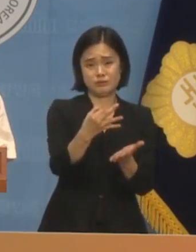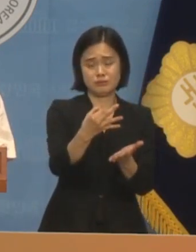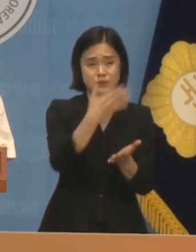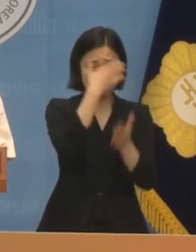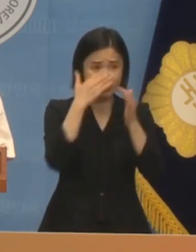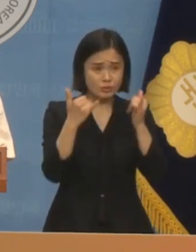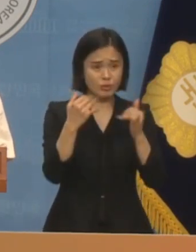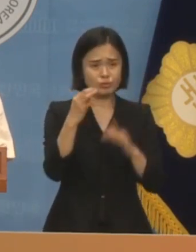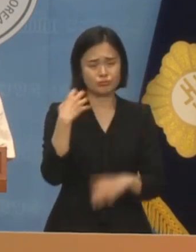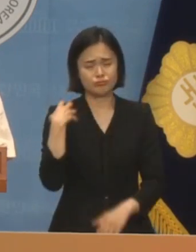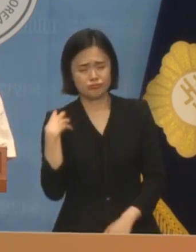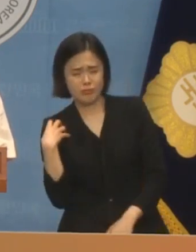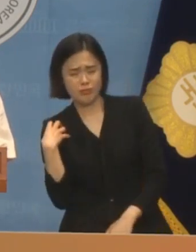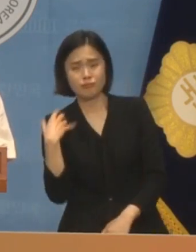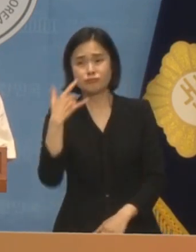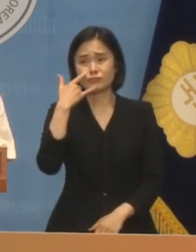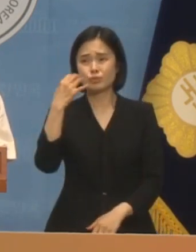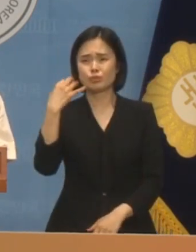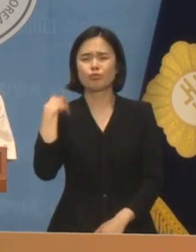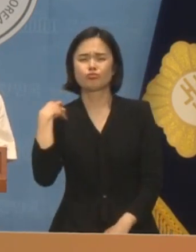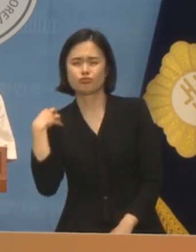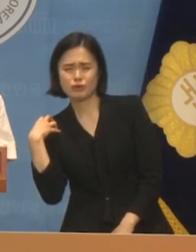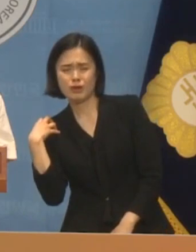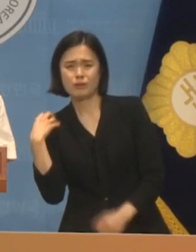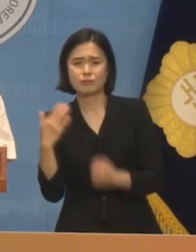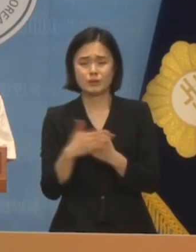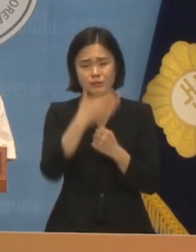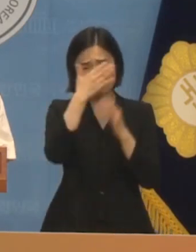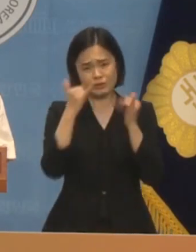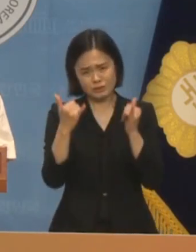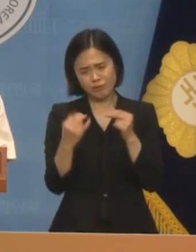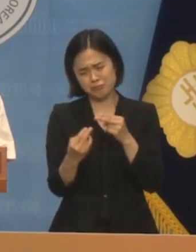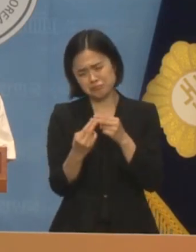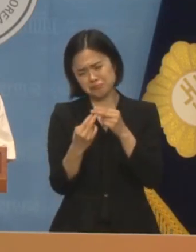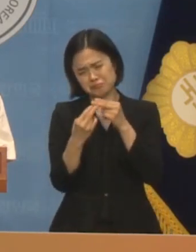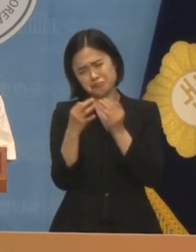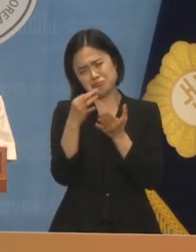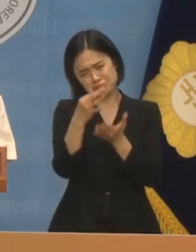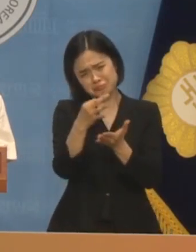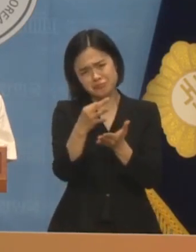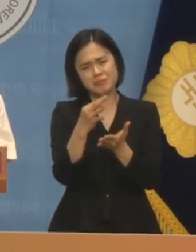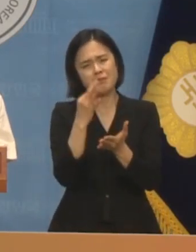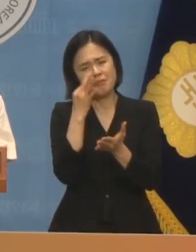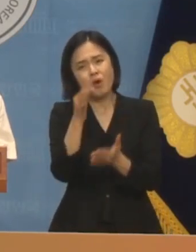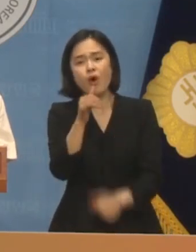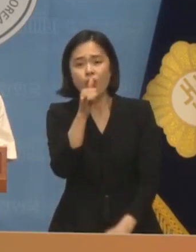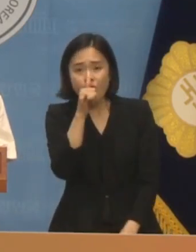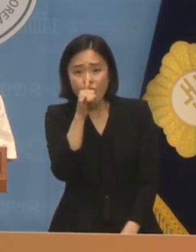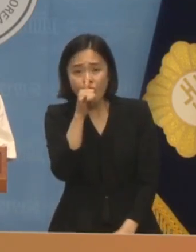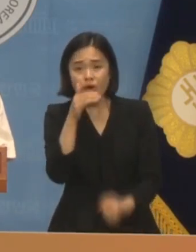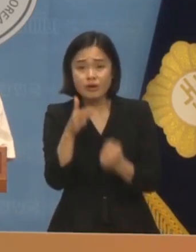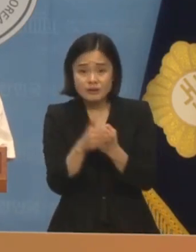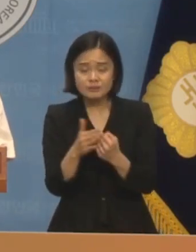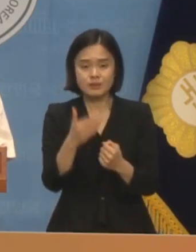의미입니다. 이러한 부담들을 조금이나마 덜어주는 위 개정안 발의에 다시금 지지를